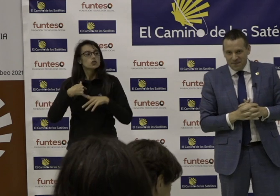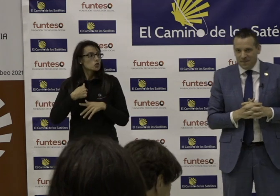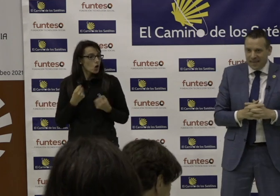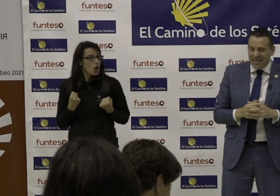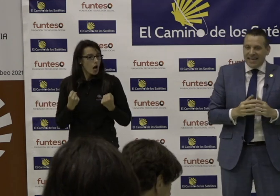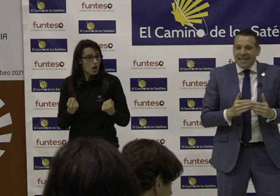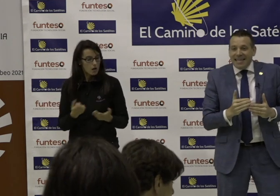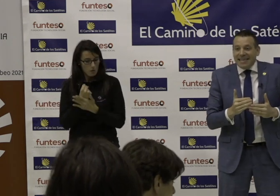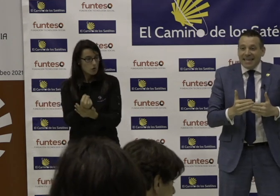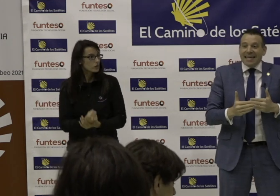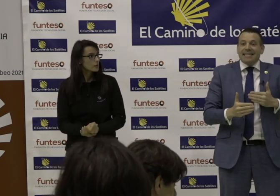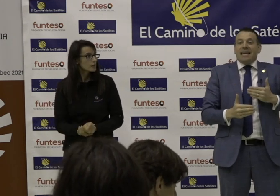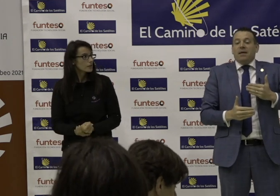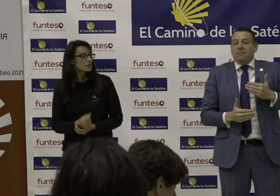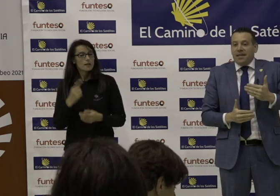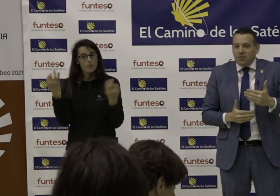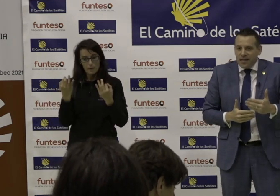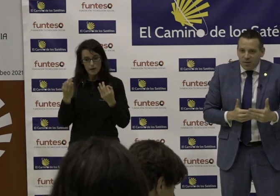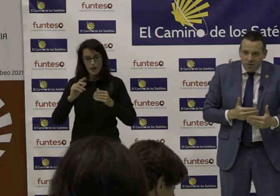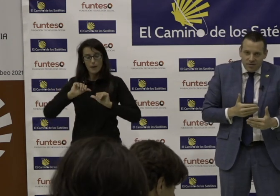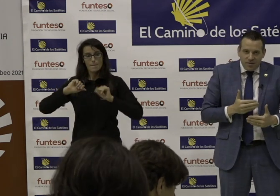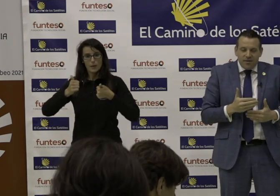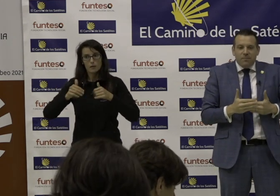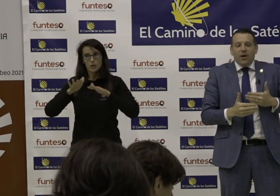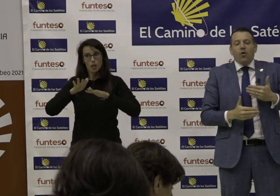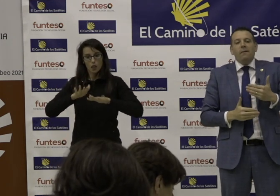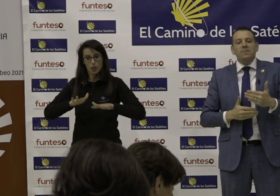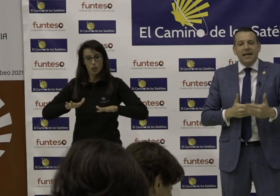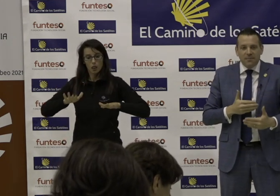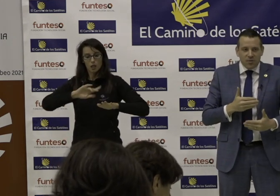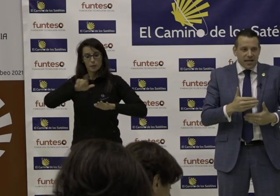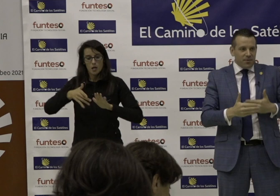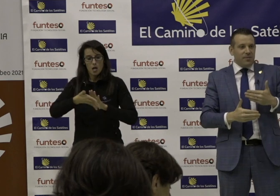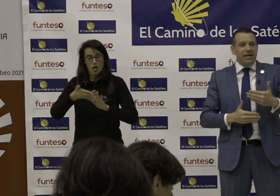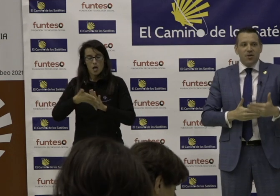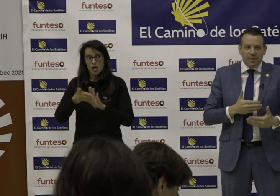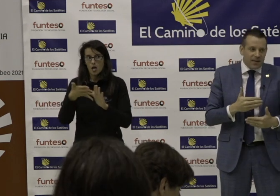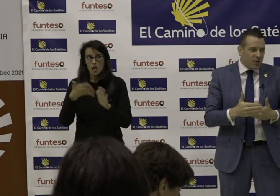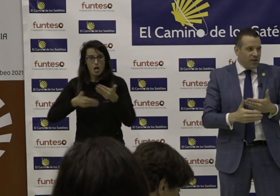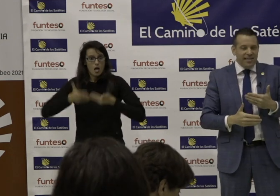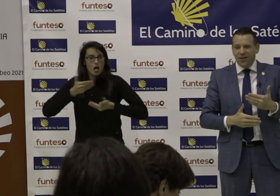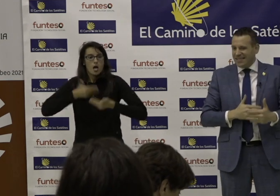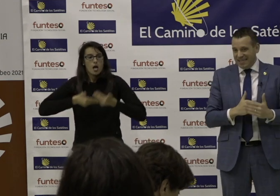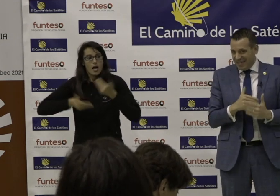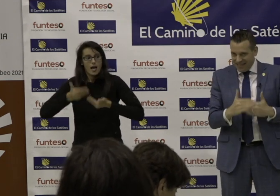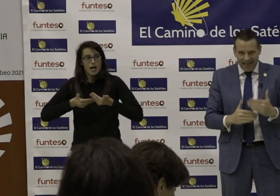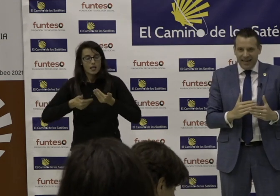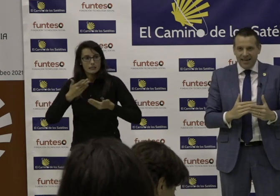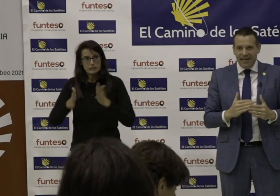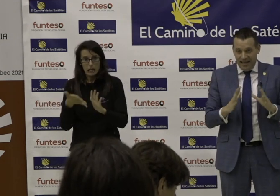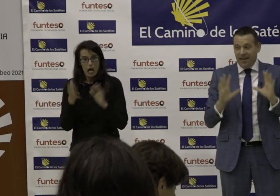¿vale? Tiene que ser, empezamos lento, pero luego vamos más rápido, más rápido, más rápido, más rápido. Y ahora esta ya